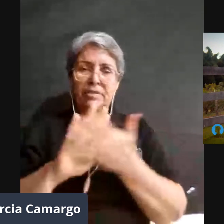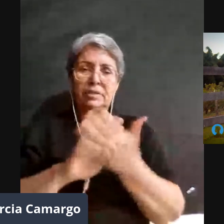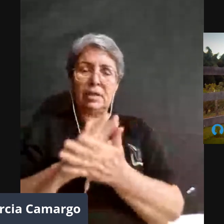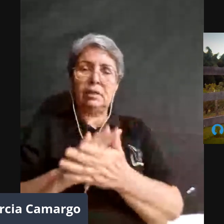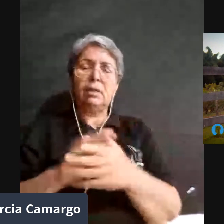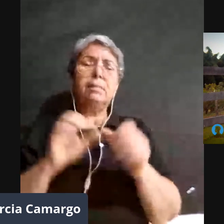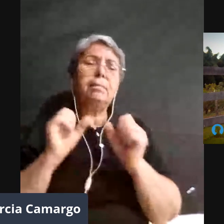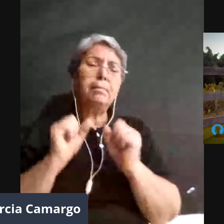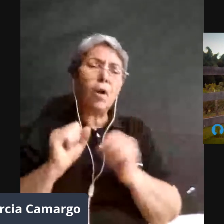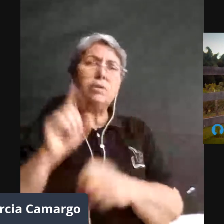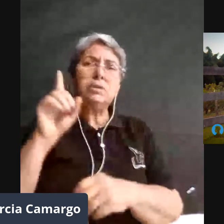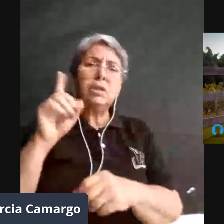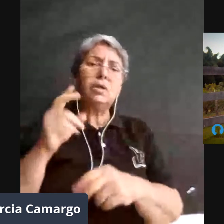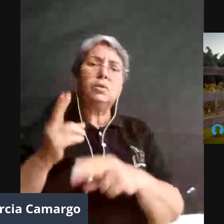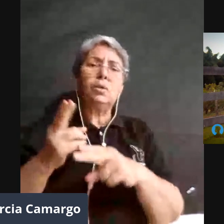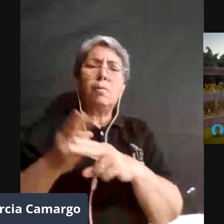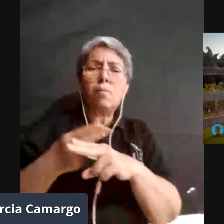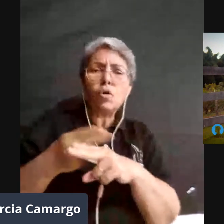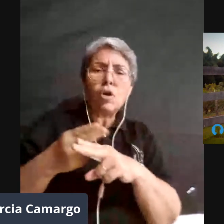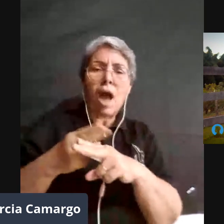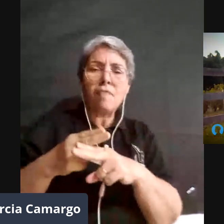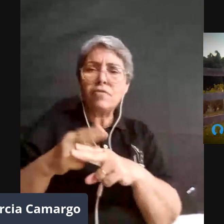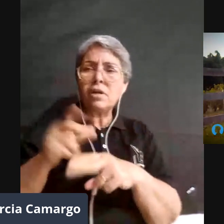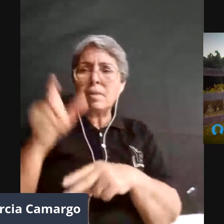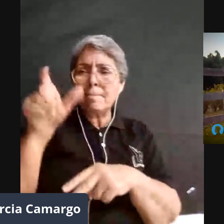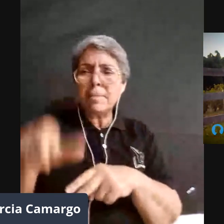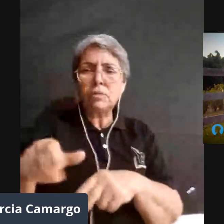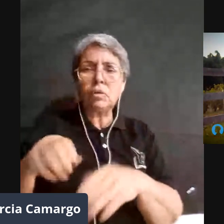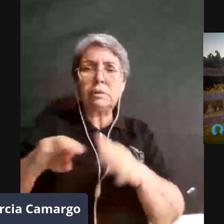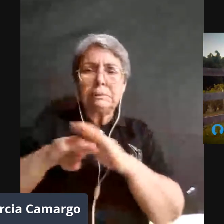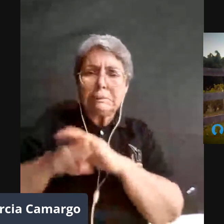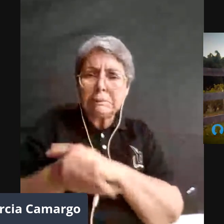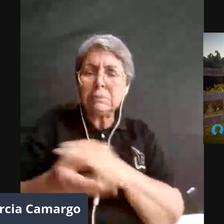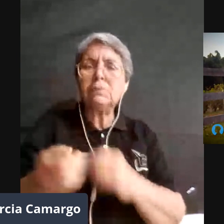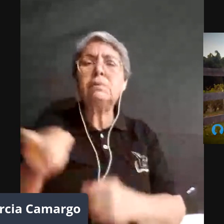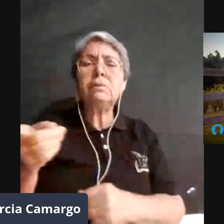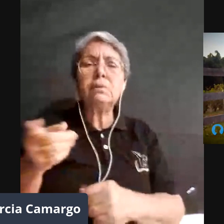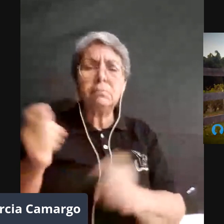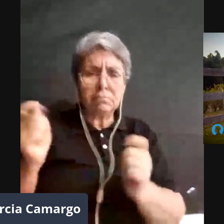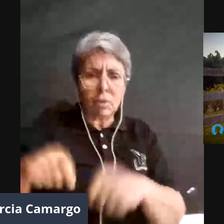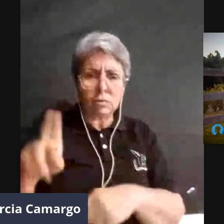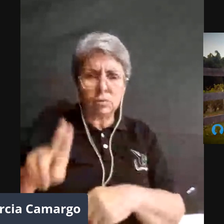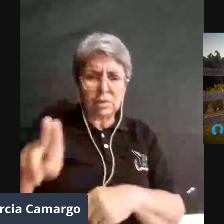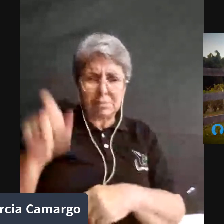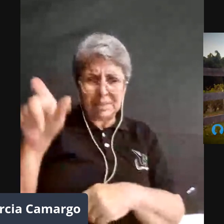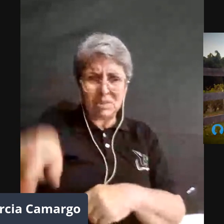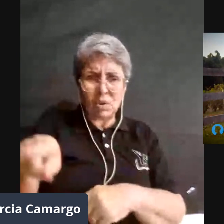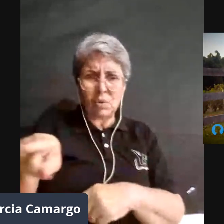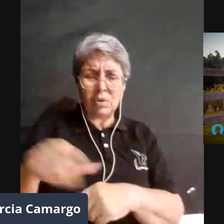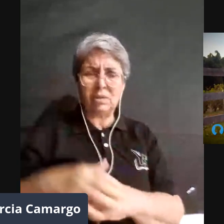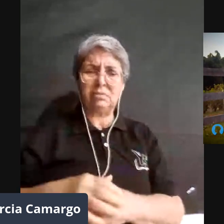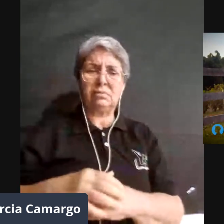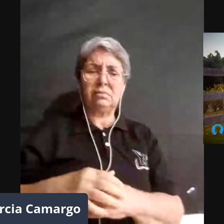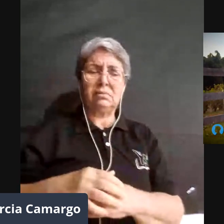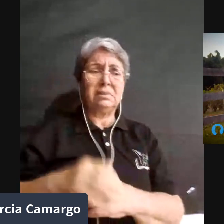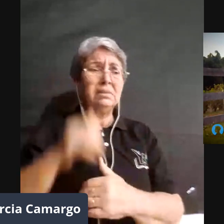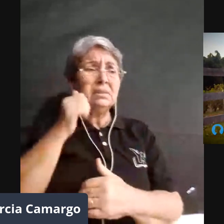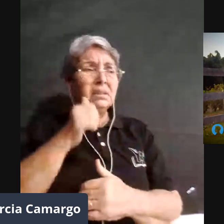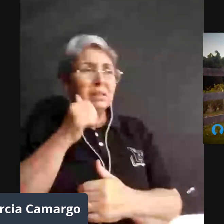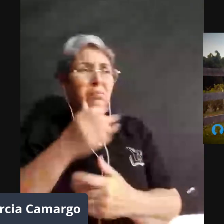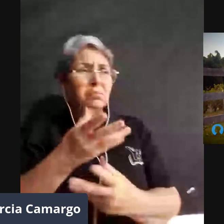pode levar para o céu mulheres briguentas, vaidosas, sensuais?